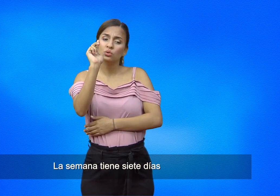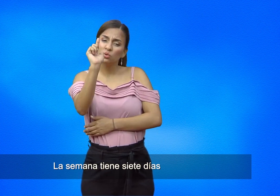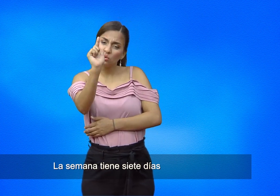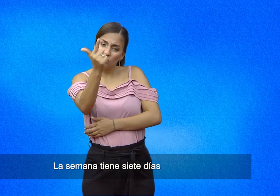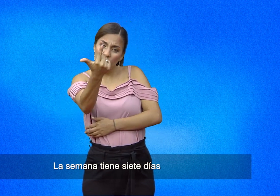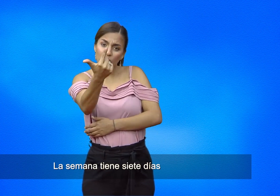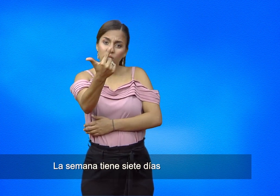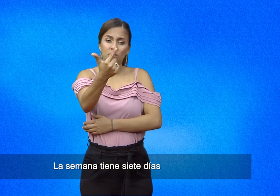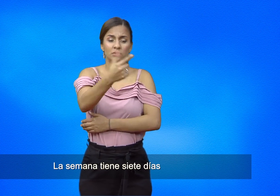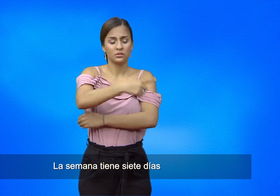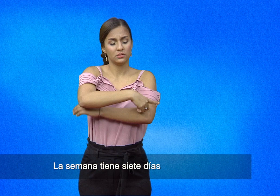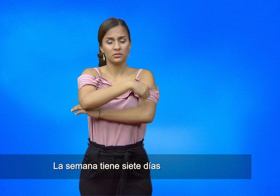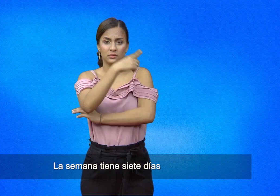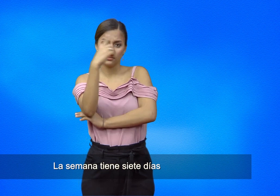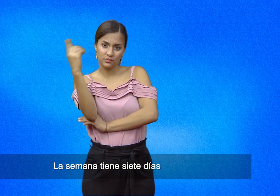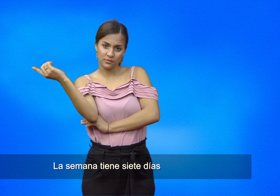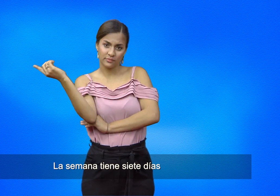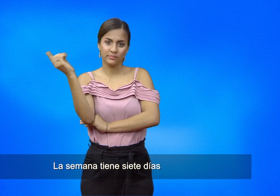tienes siete días